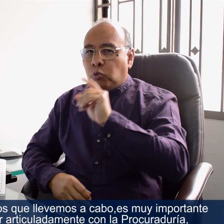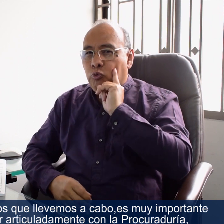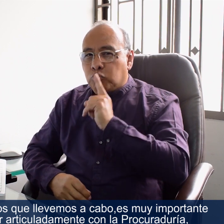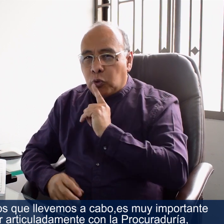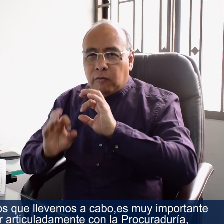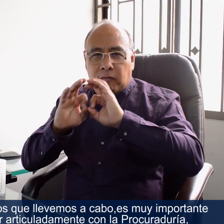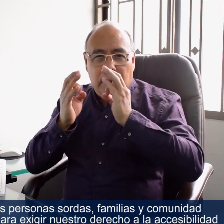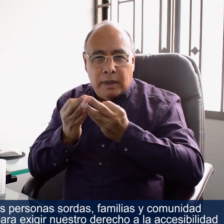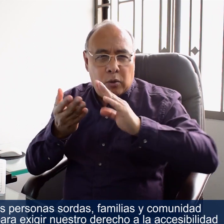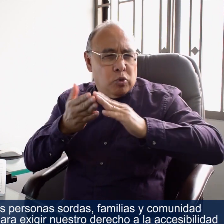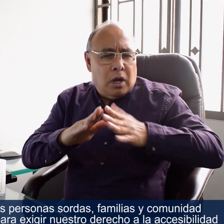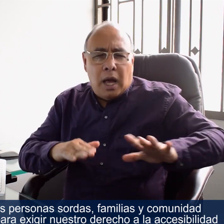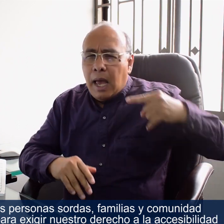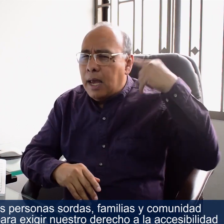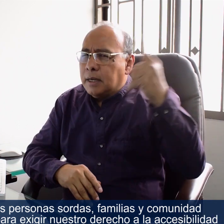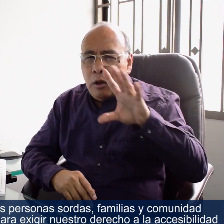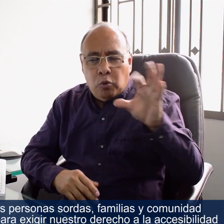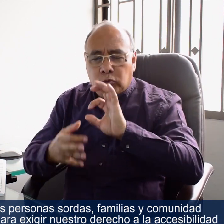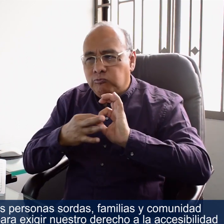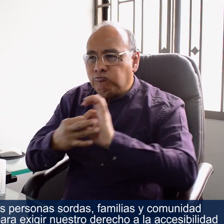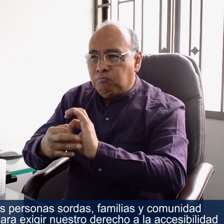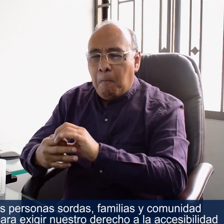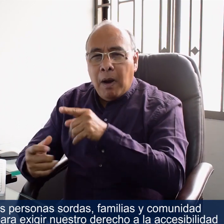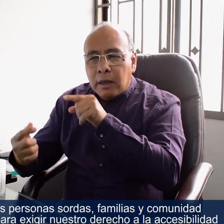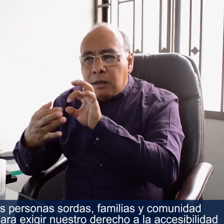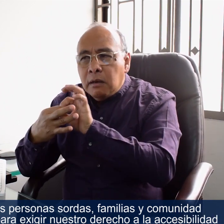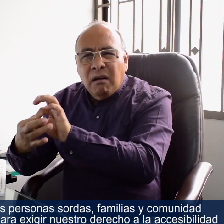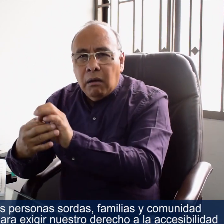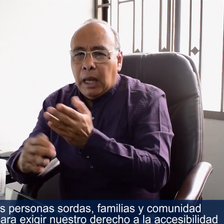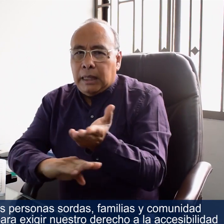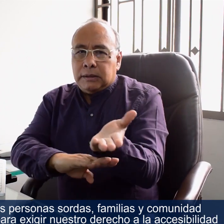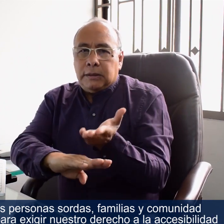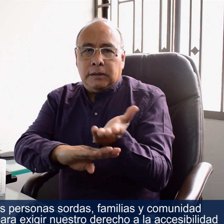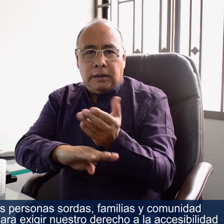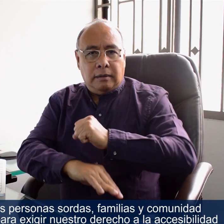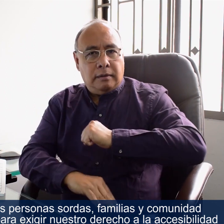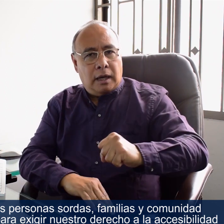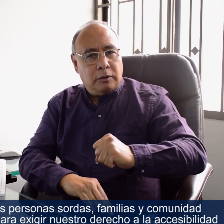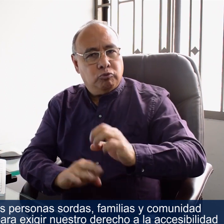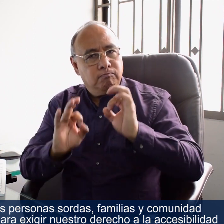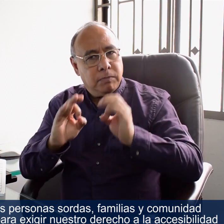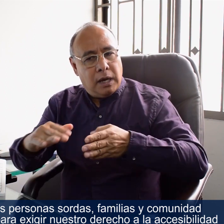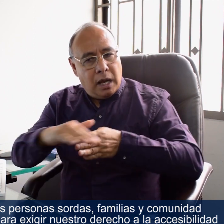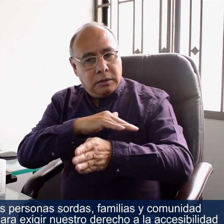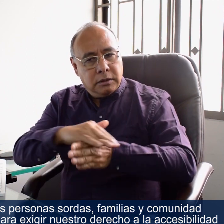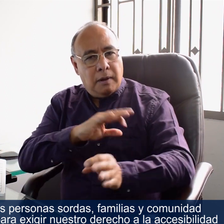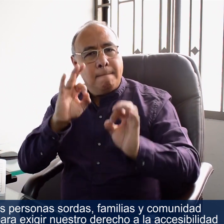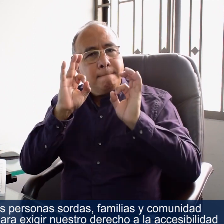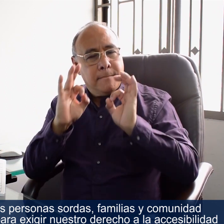Procuraduría, ustedes, personas sordas, familias y comunidad en general, para exigir nuestro derecho a la accesibilidad y el